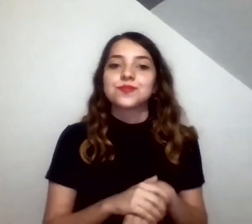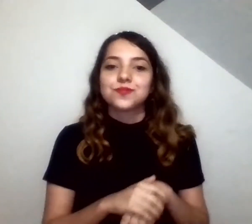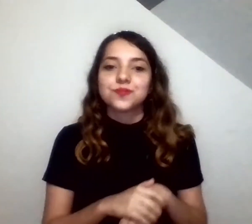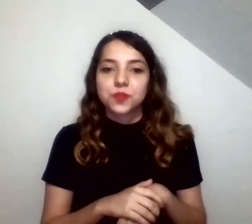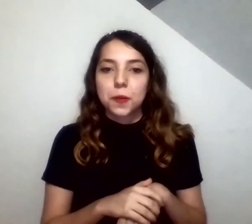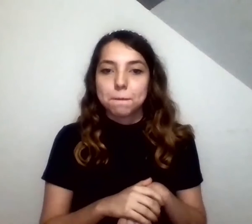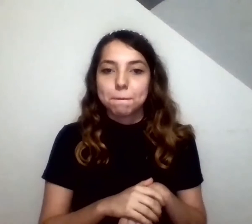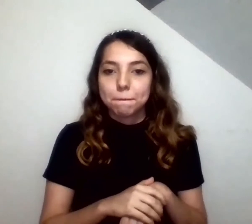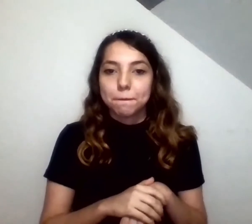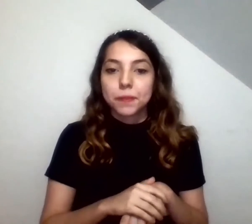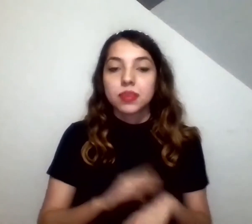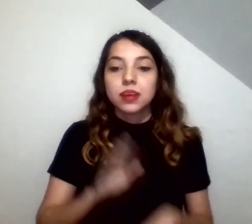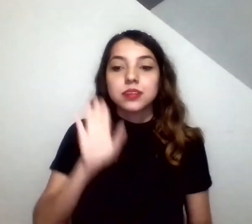Aí eu tive a vontade de começar o curso.